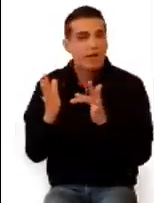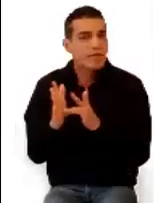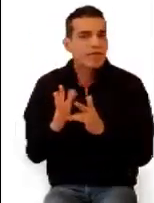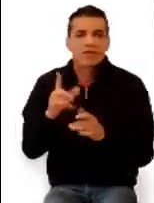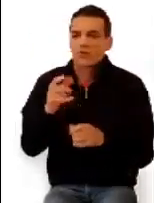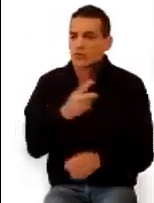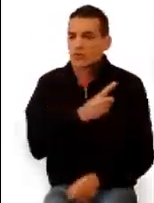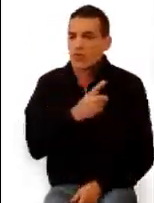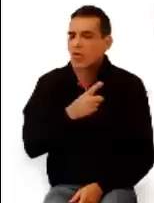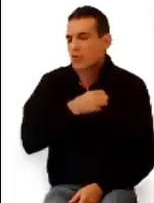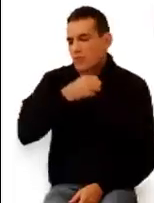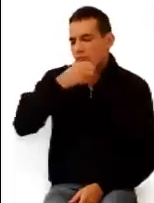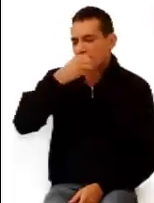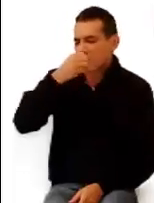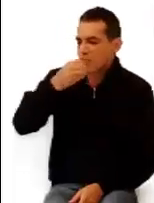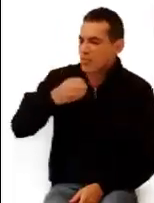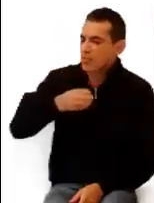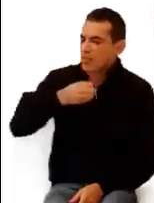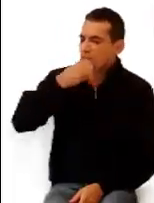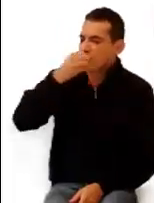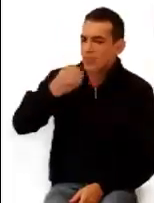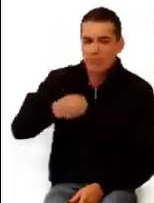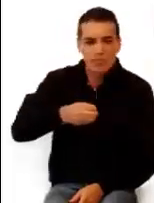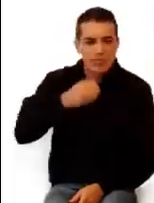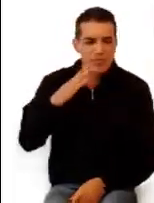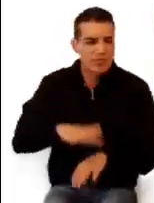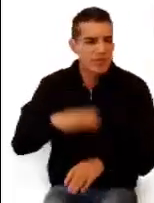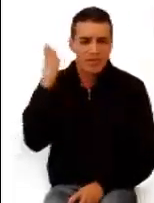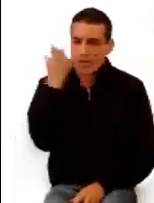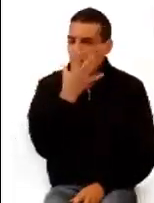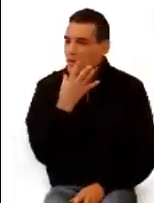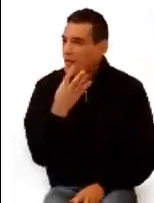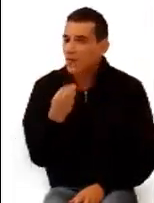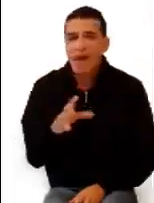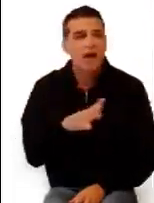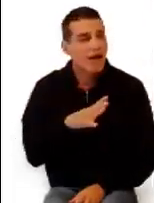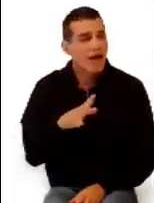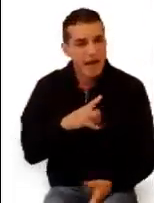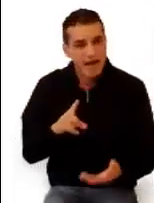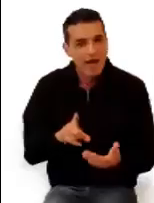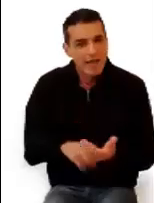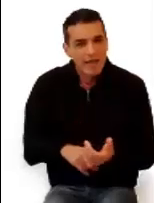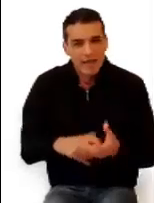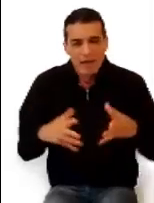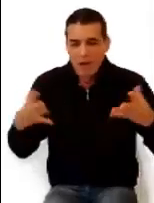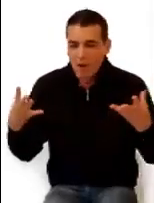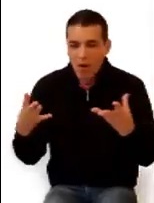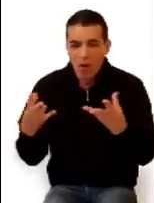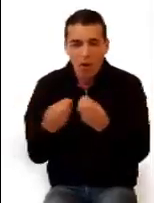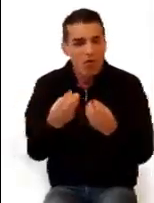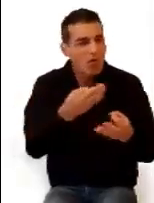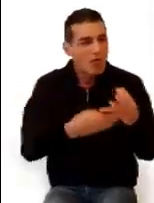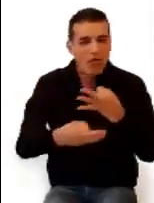la más bella oración que encierra todas las cualidades que debe tener nuestra plegaria.